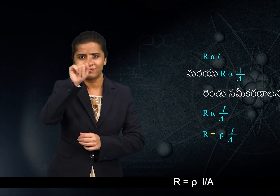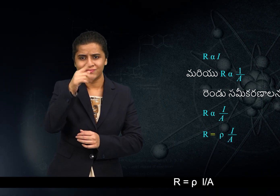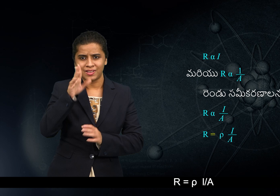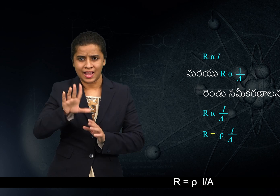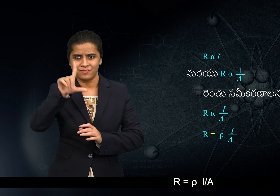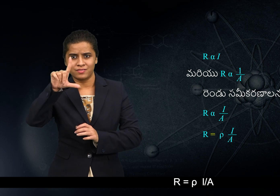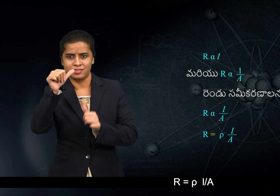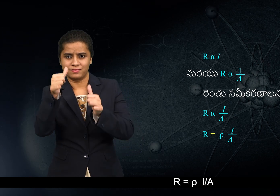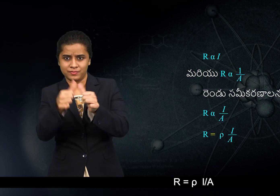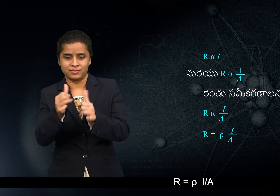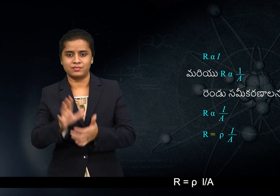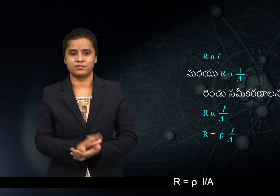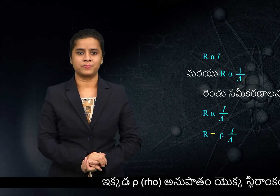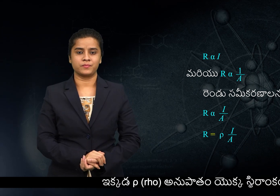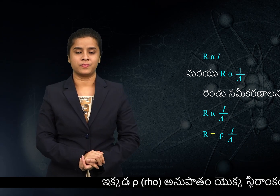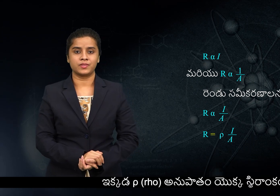ఏ.